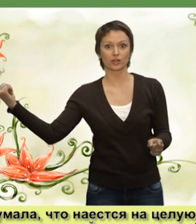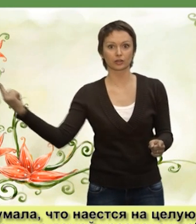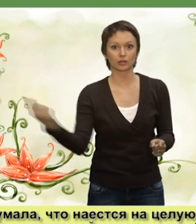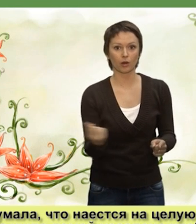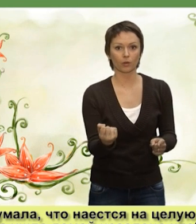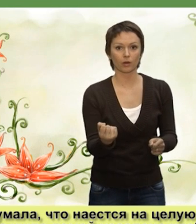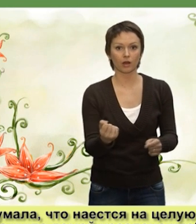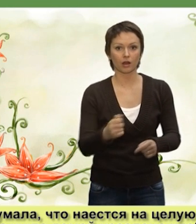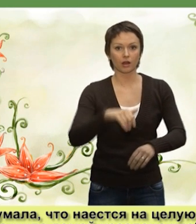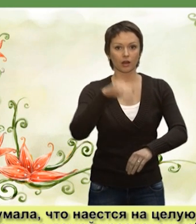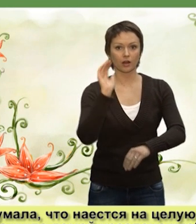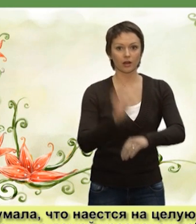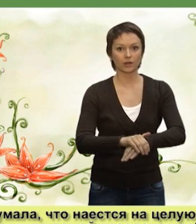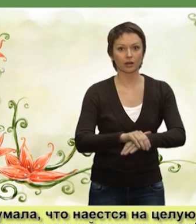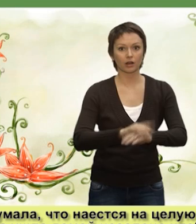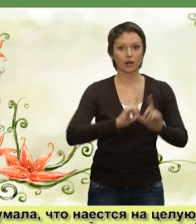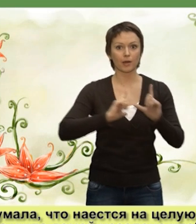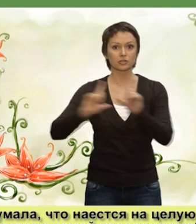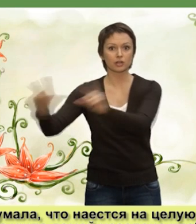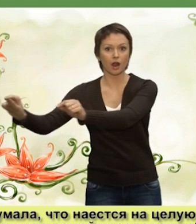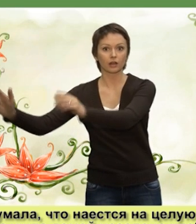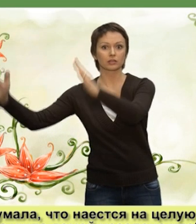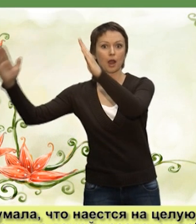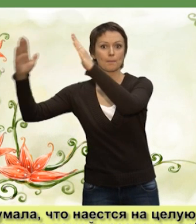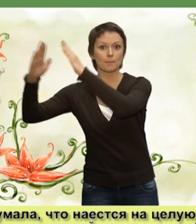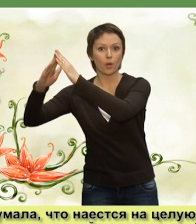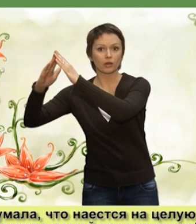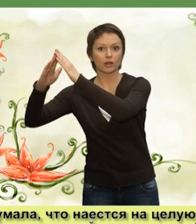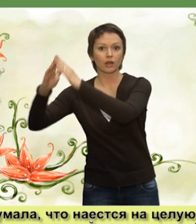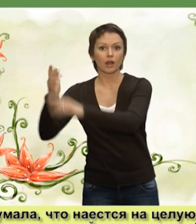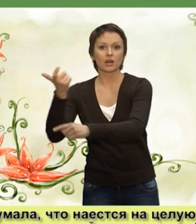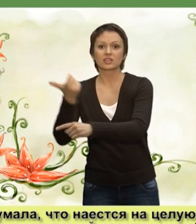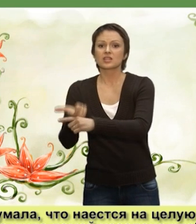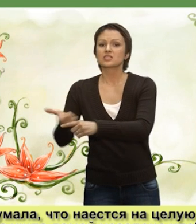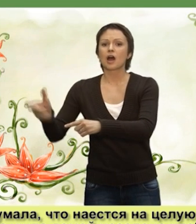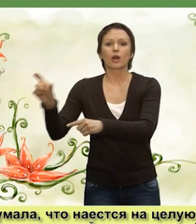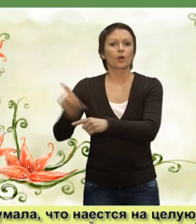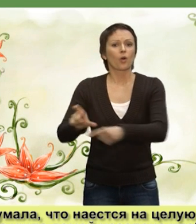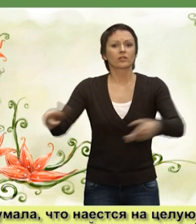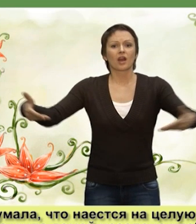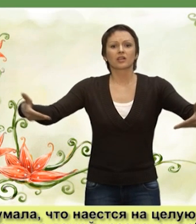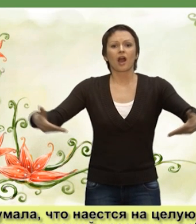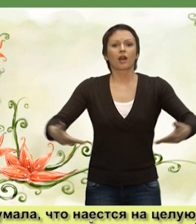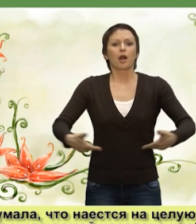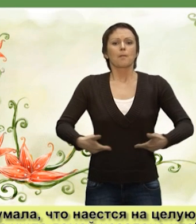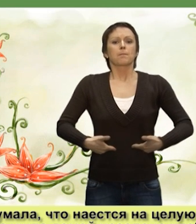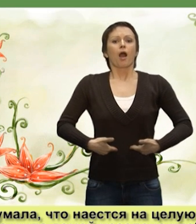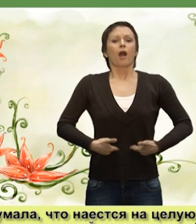неделю, а ушла домой, не солоно хлебавши.